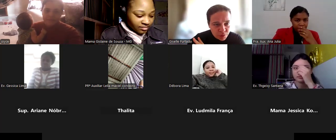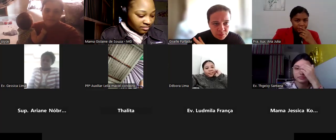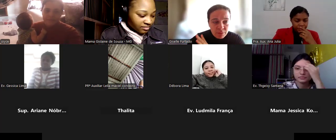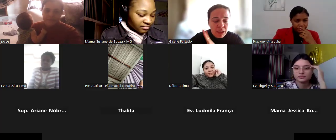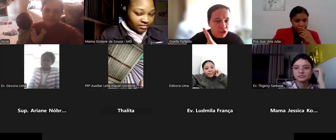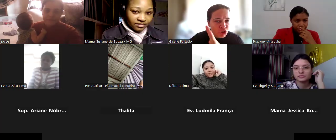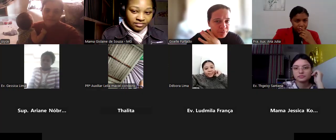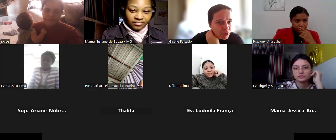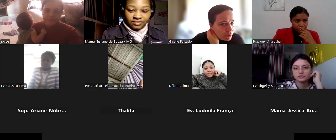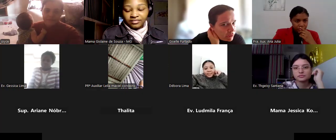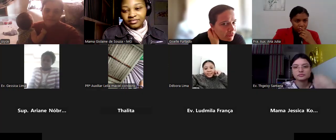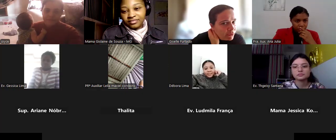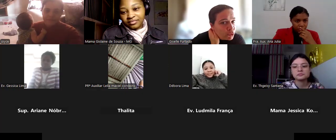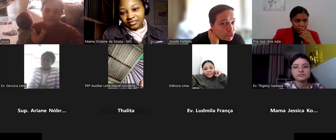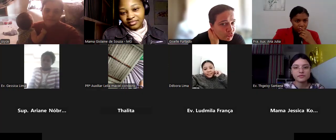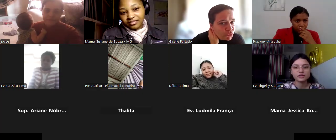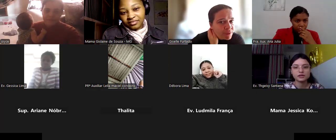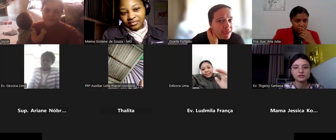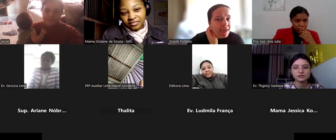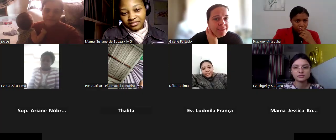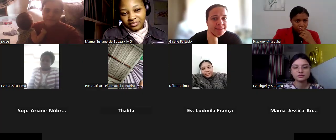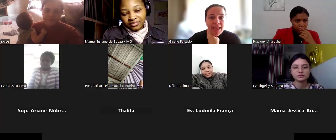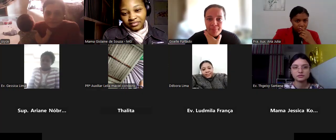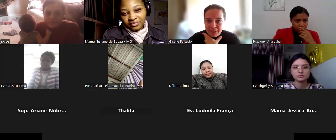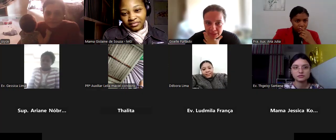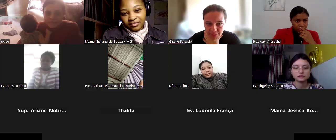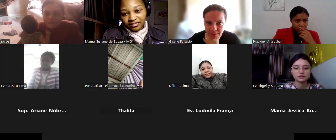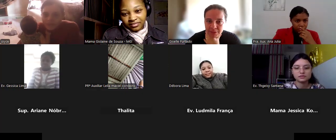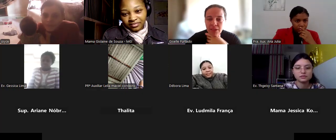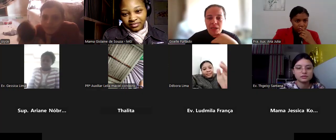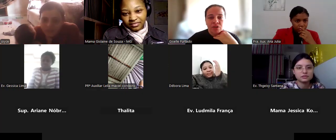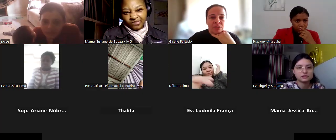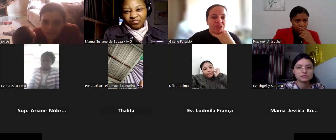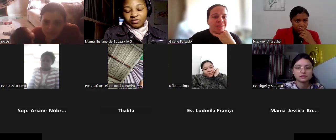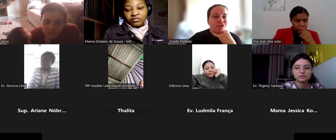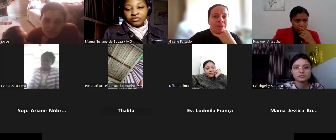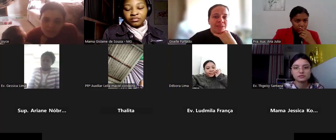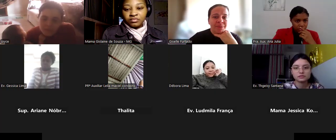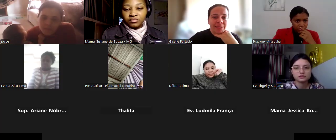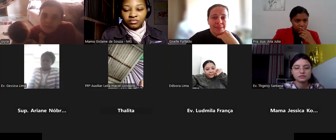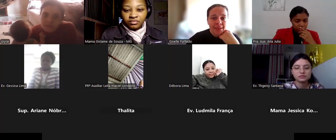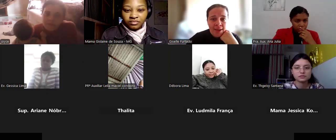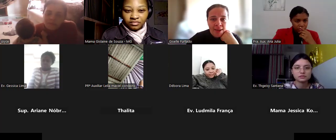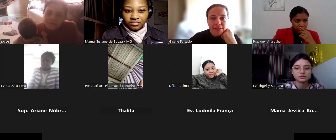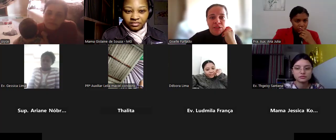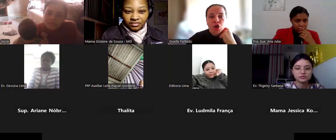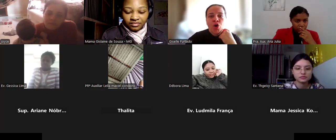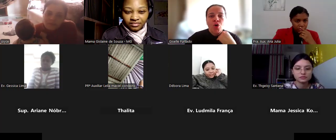surdos, grande maioria dos surdos, eles sabem Libras, né? Nós temos as escolas especializadas.